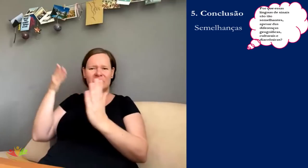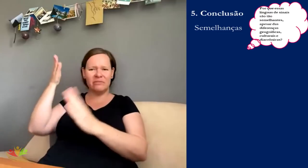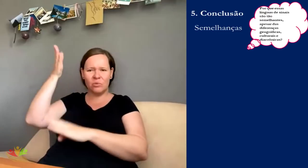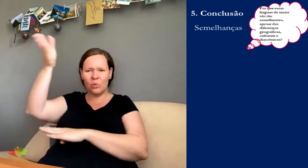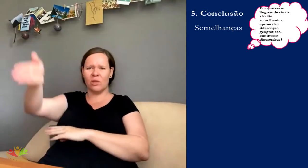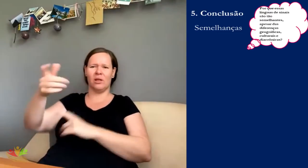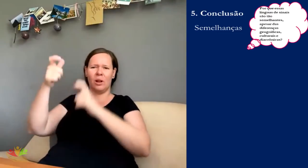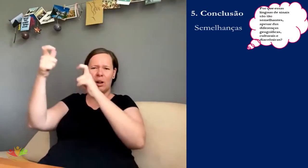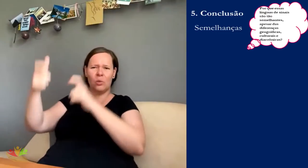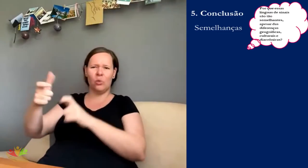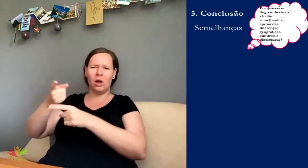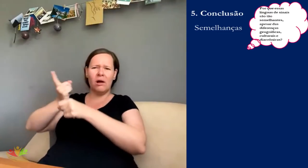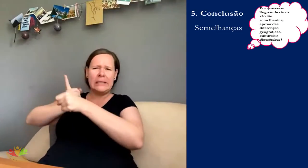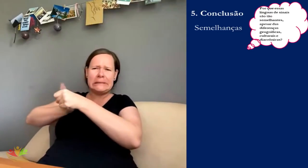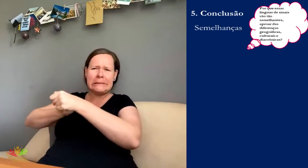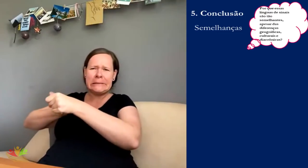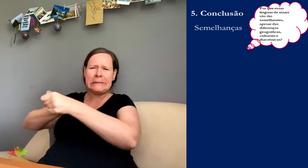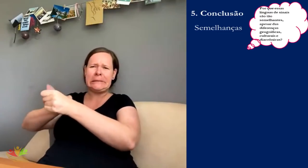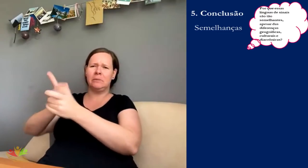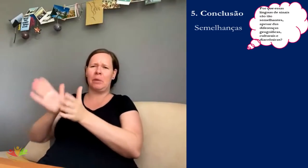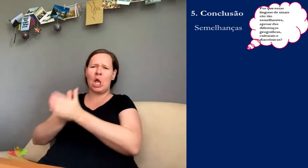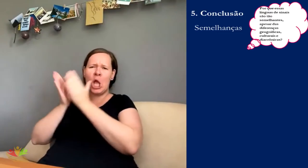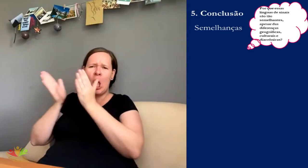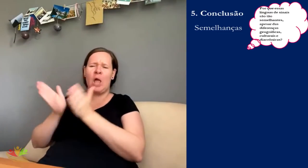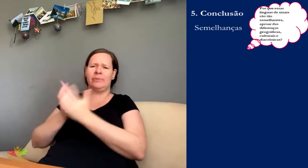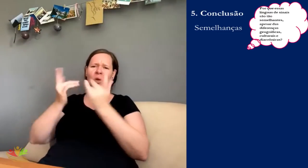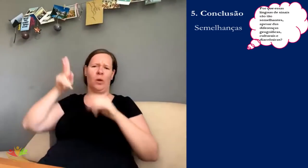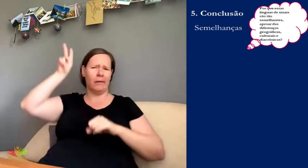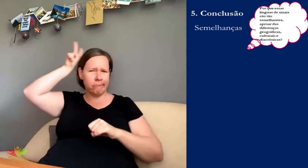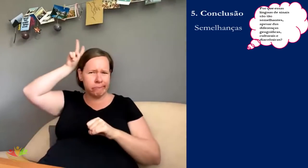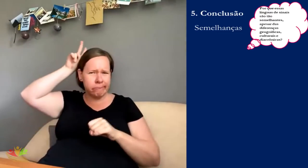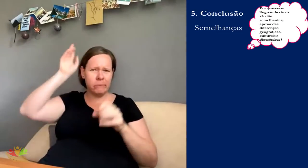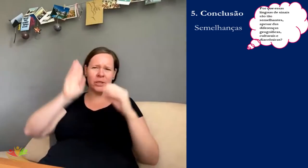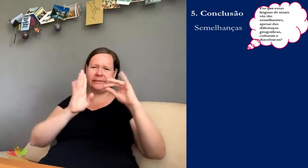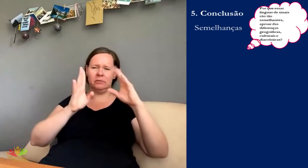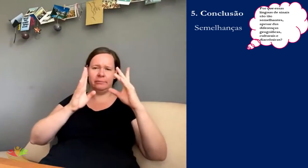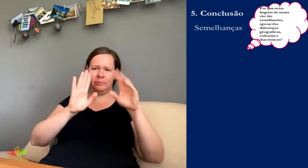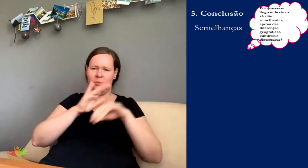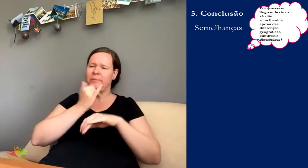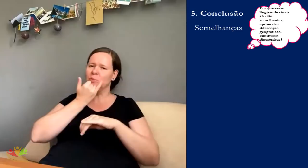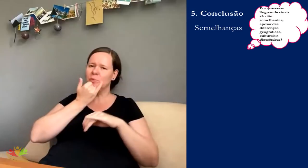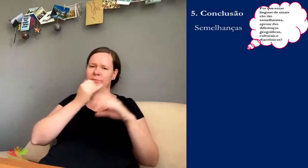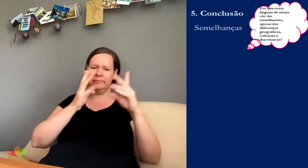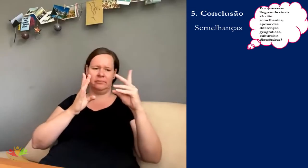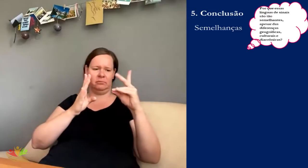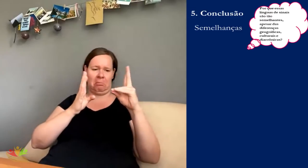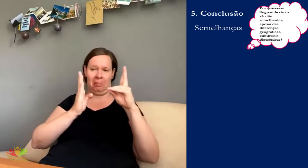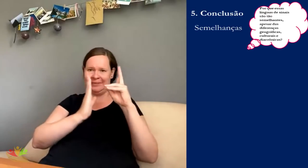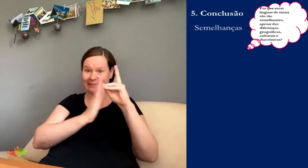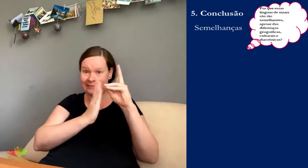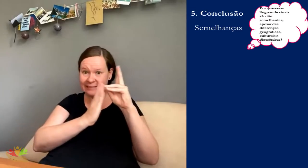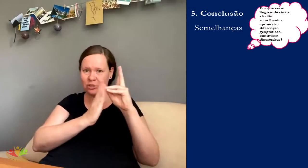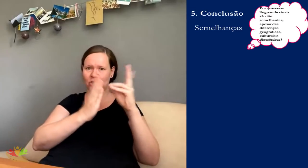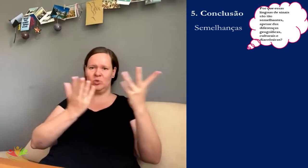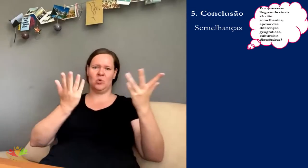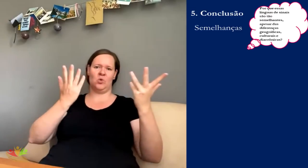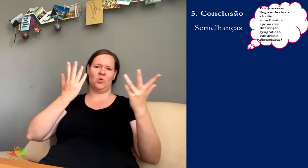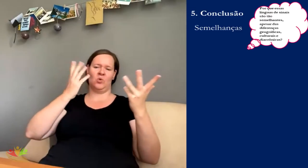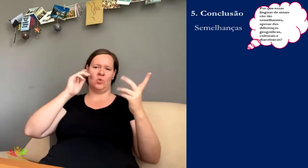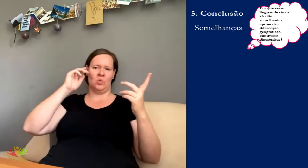humanas que Ekman propõe que estariam representadas em relação à face. Então ele visitou